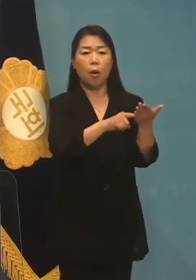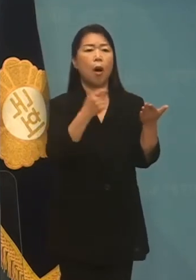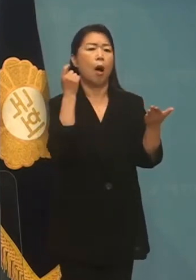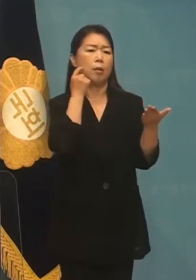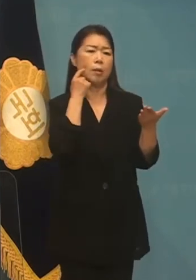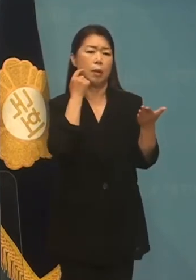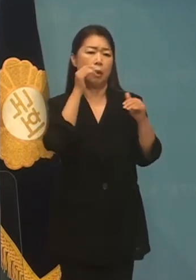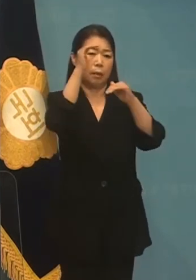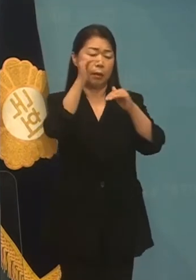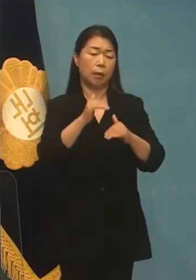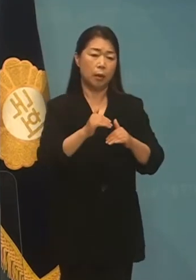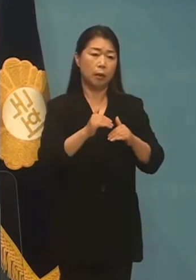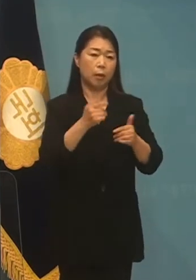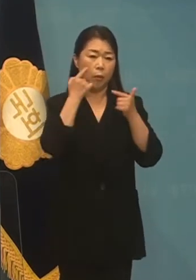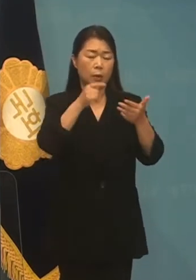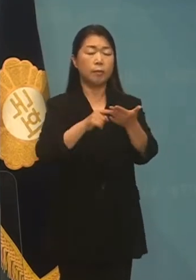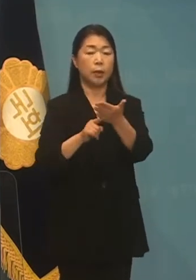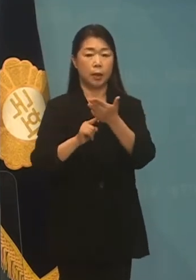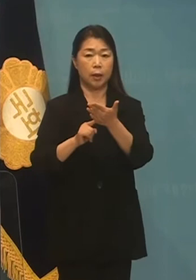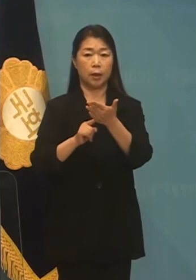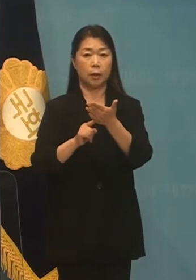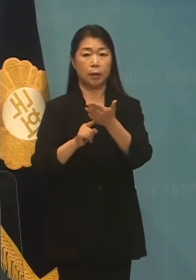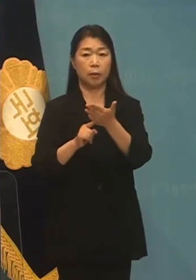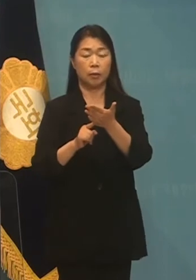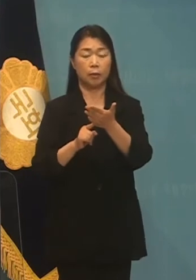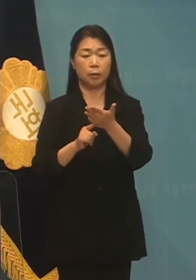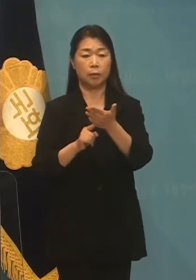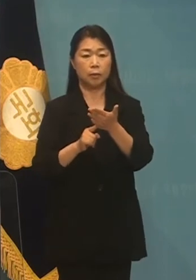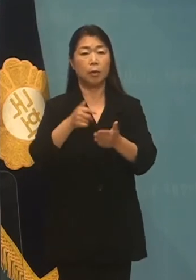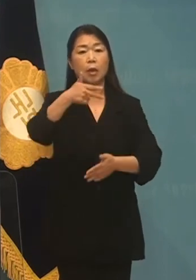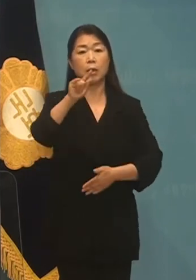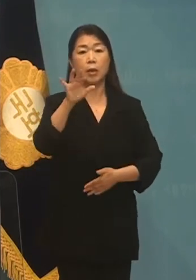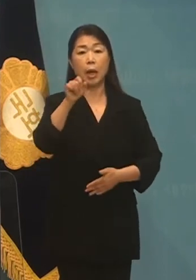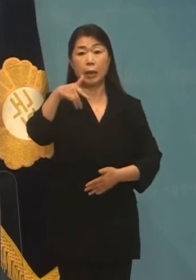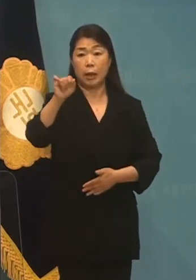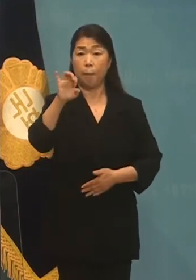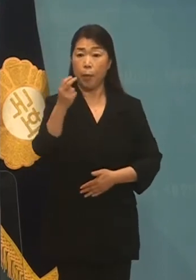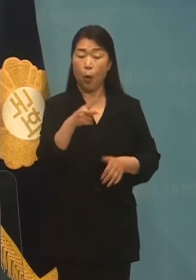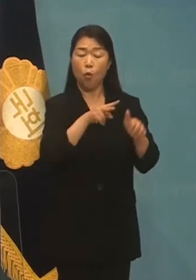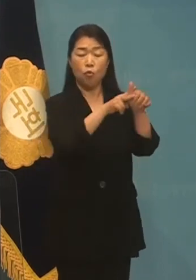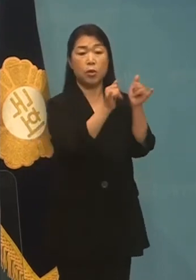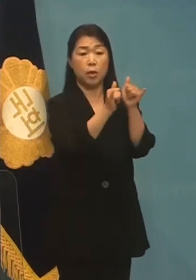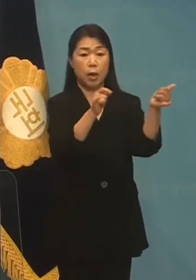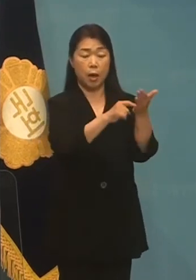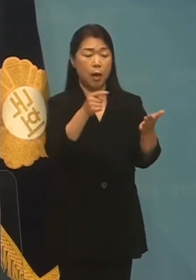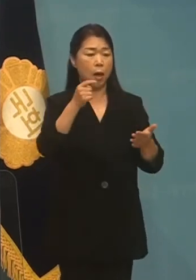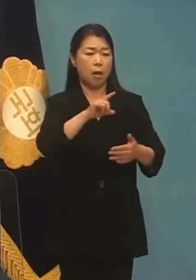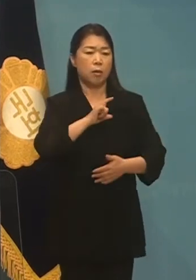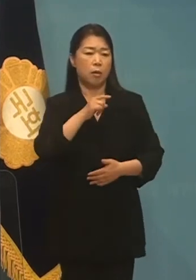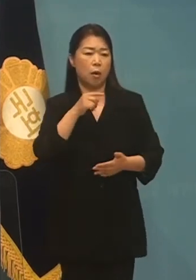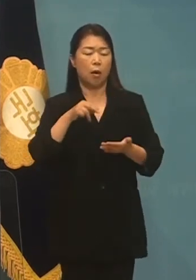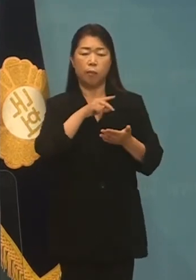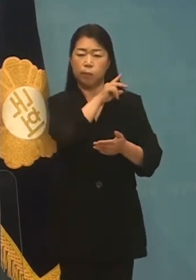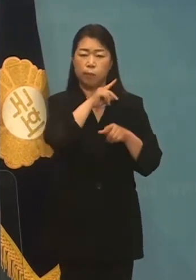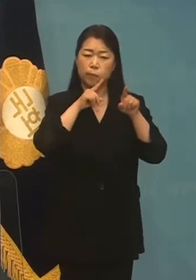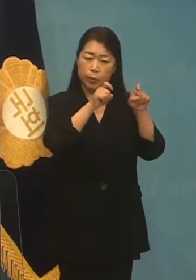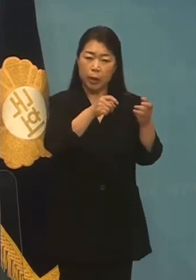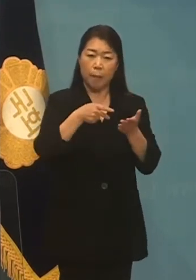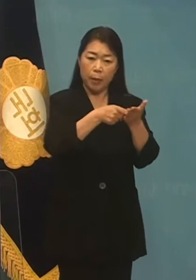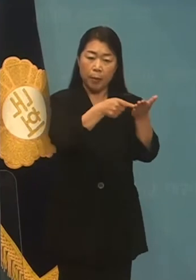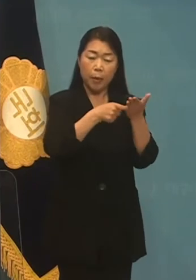허위 사실임이 드러났습니다. 장기표 후보가 제기한 첫 번째